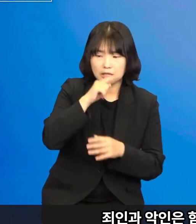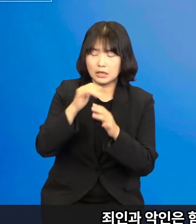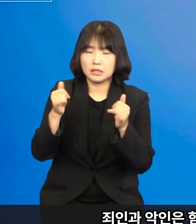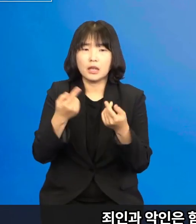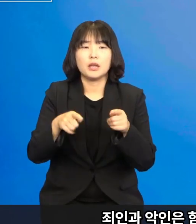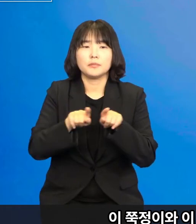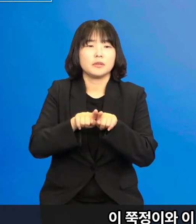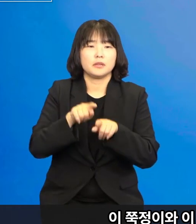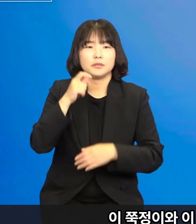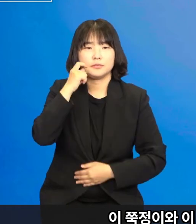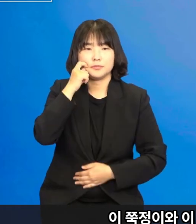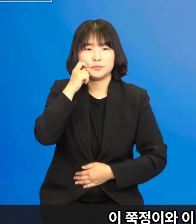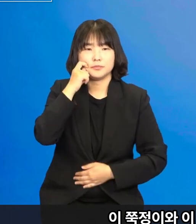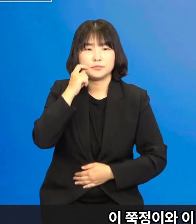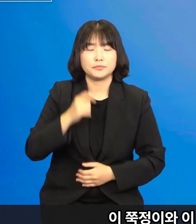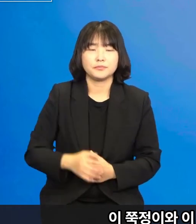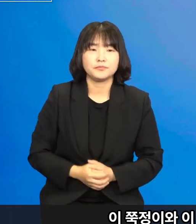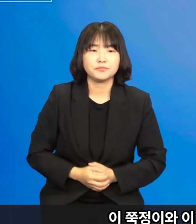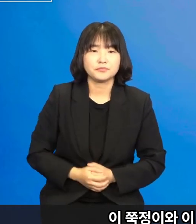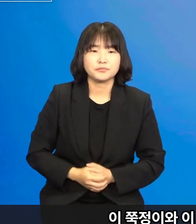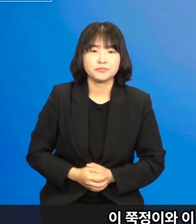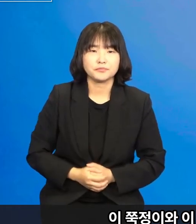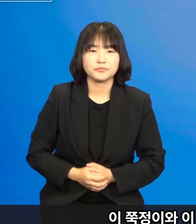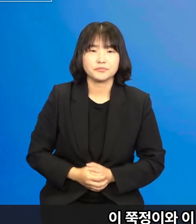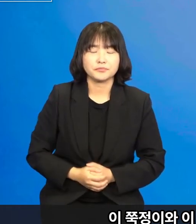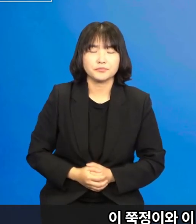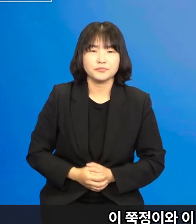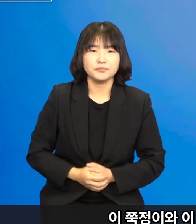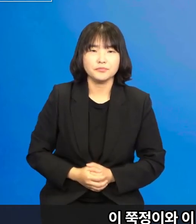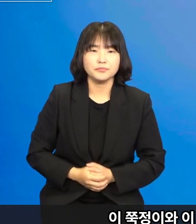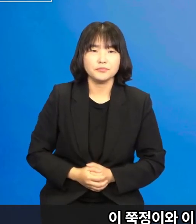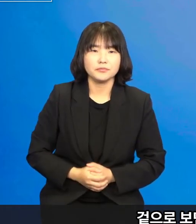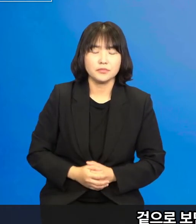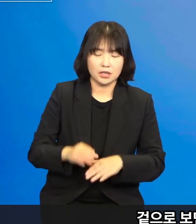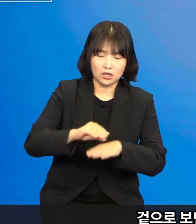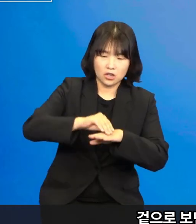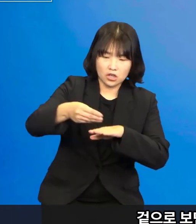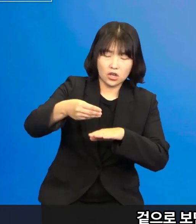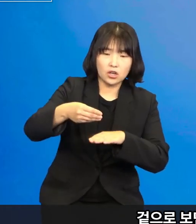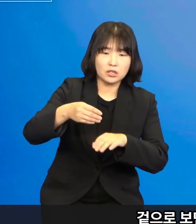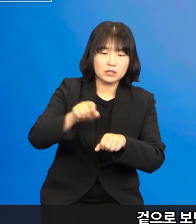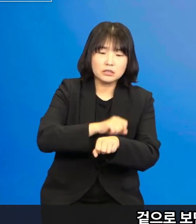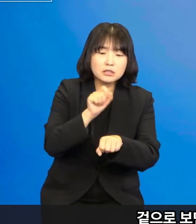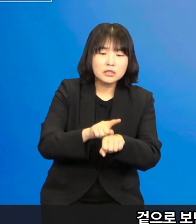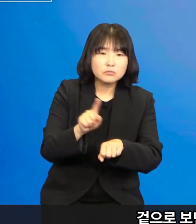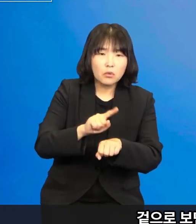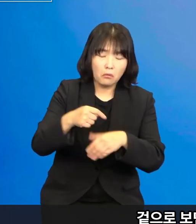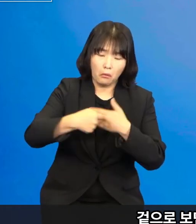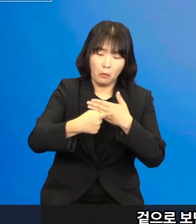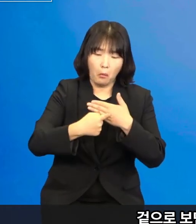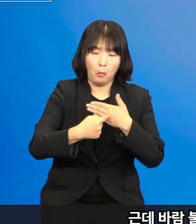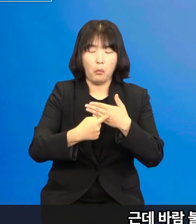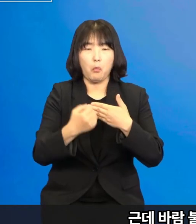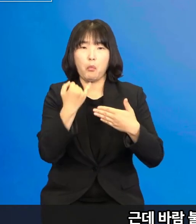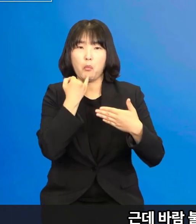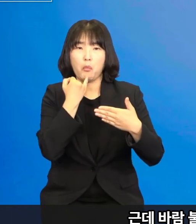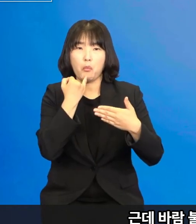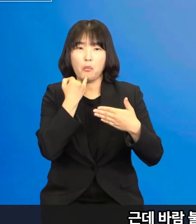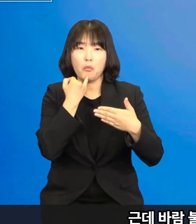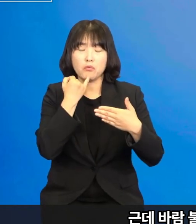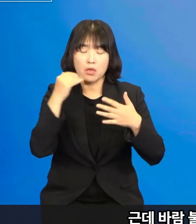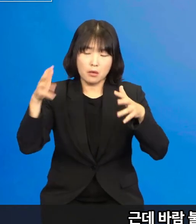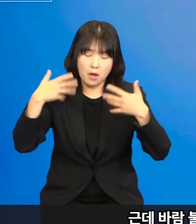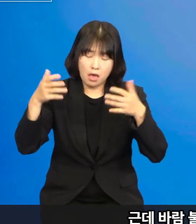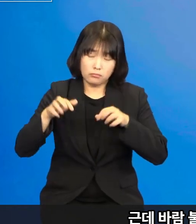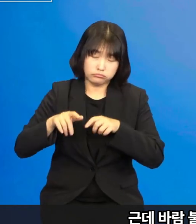없다는 거예요. 이 쭉정이와 이 겨의 특징은 무엇이냐면 겉으로 보면 뭔가 있어 보여요. 근데 바람 불면